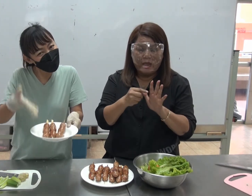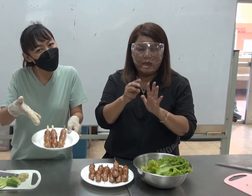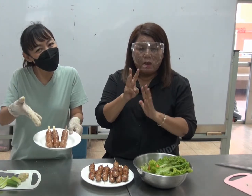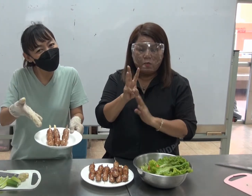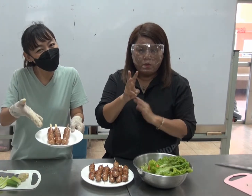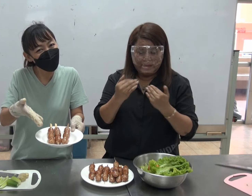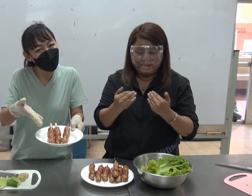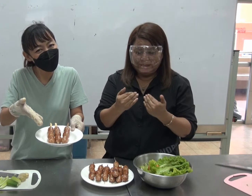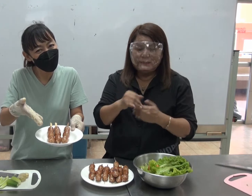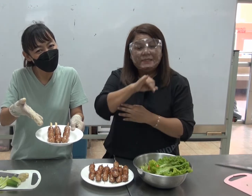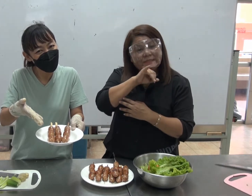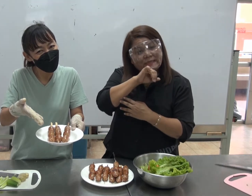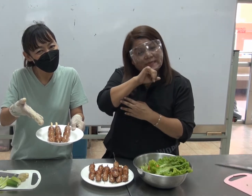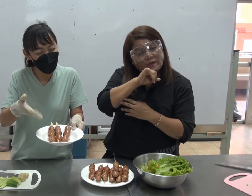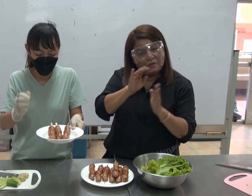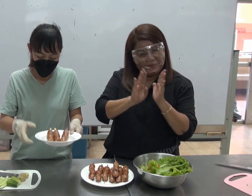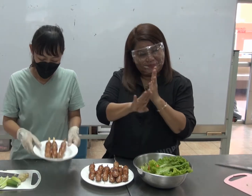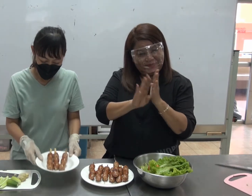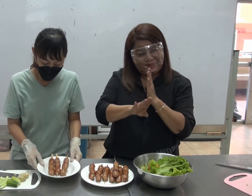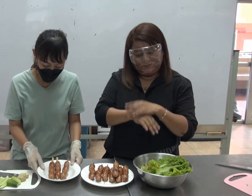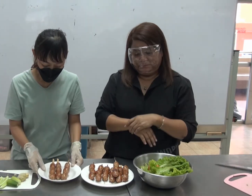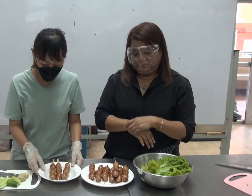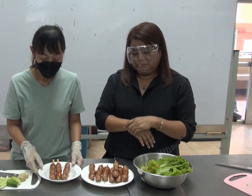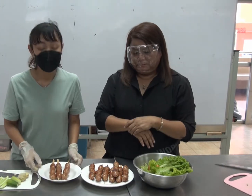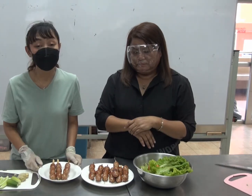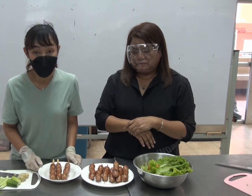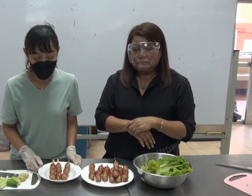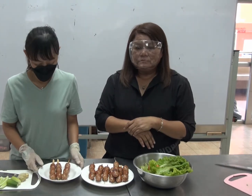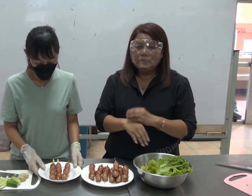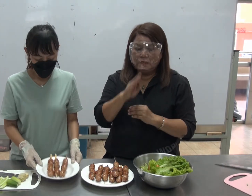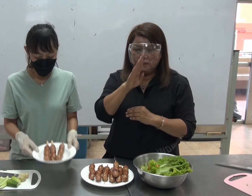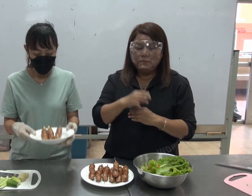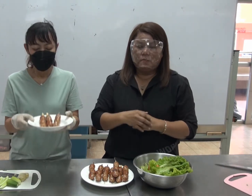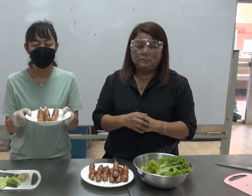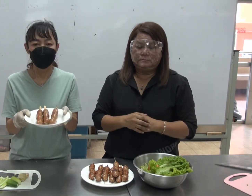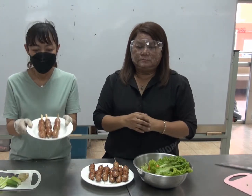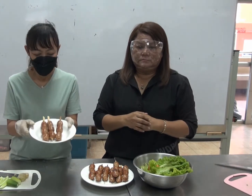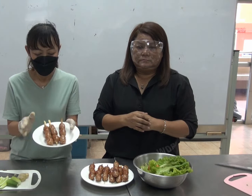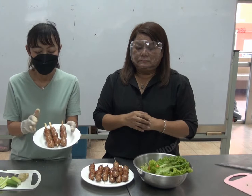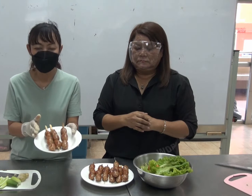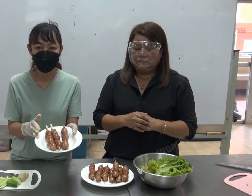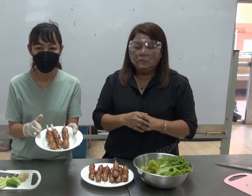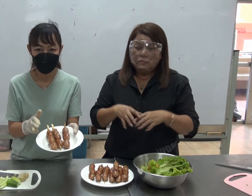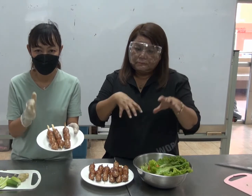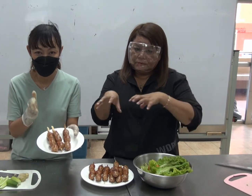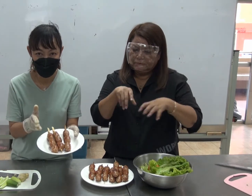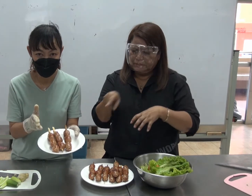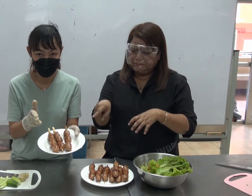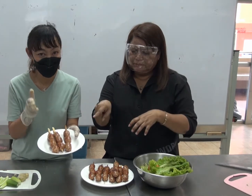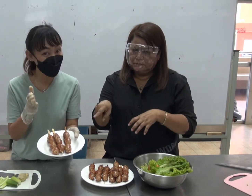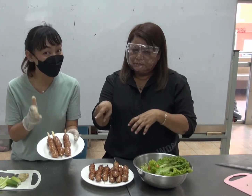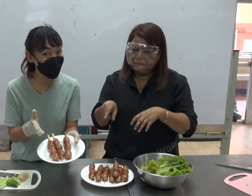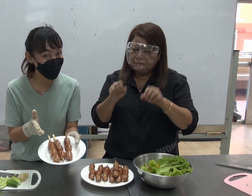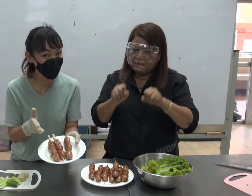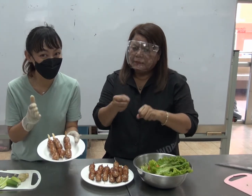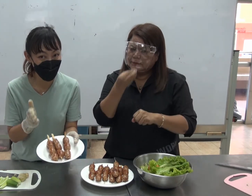อีสานค่ะนี่นะคะอย่างที่บอกเราจัดแบบนี้สามารถ